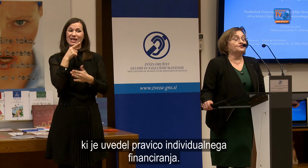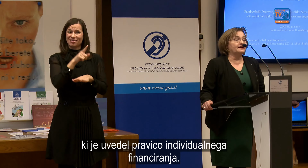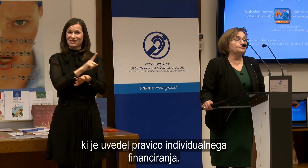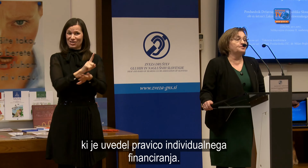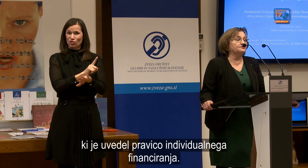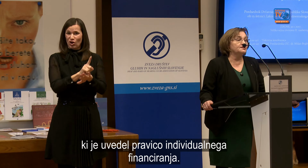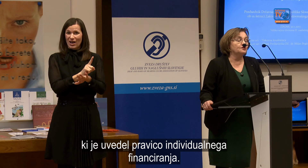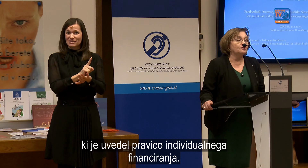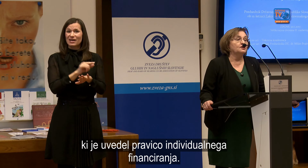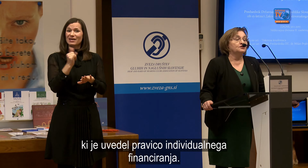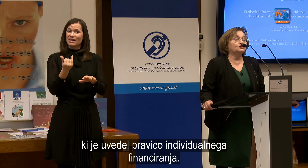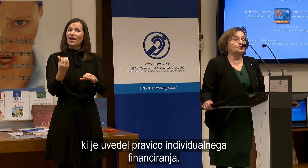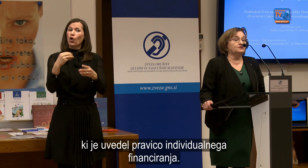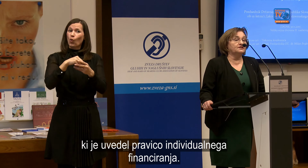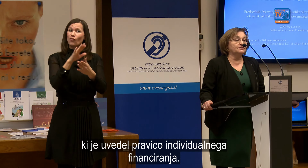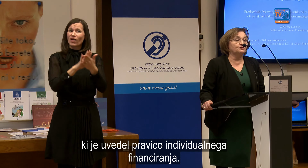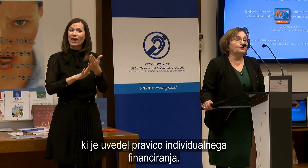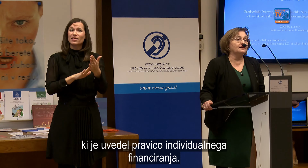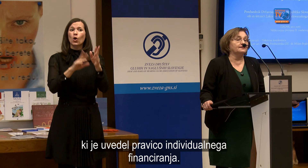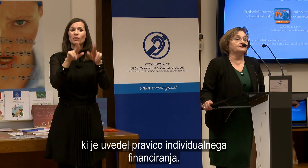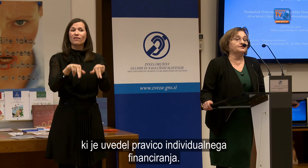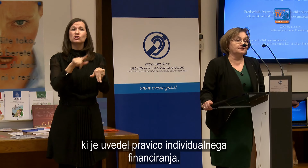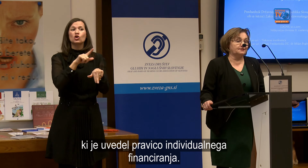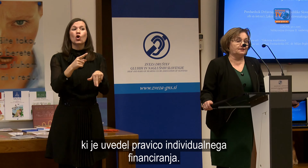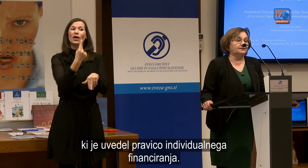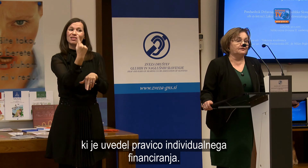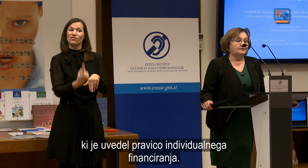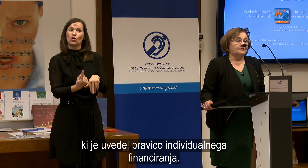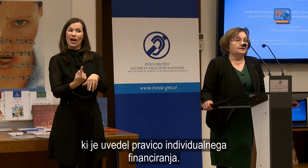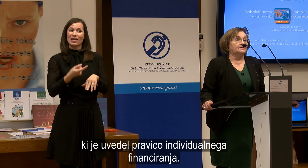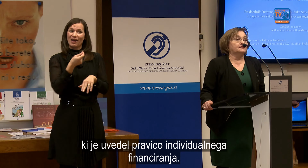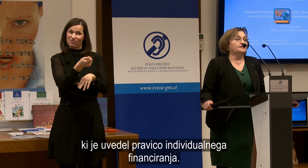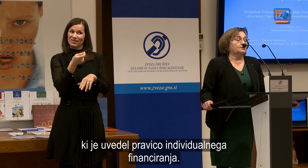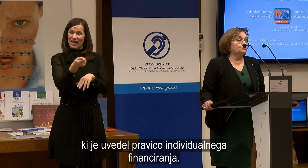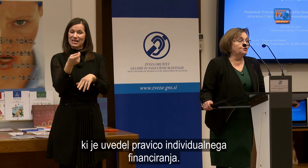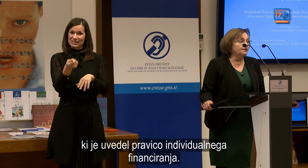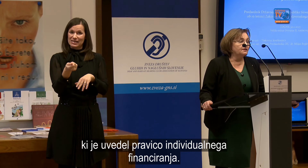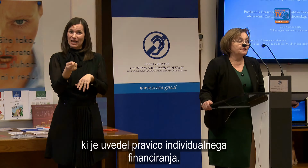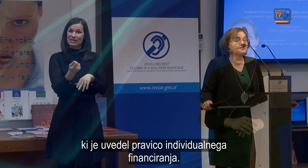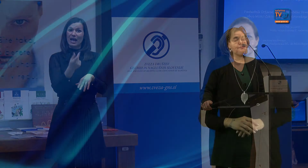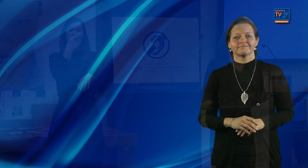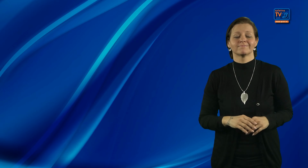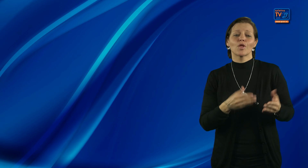je uvedel pravico do individualnega financiranja.